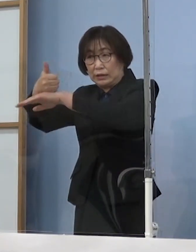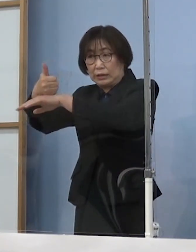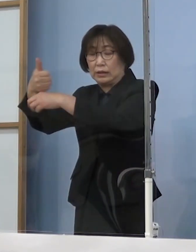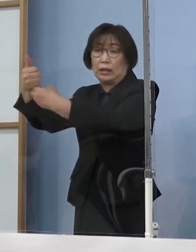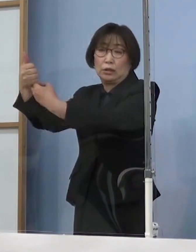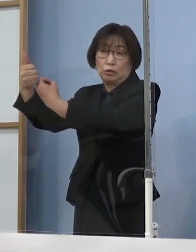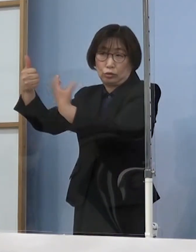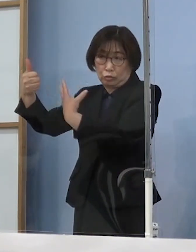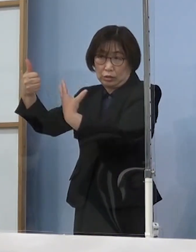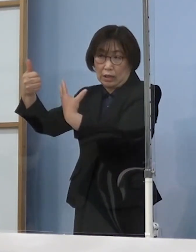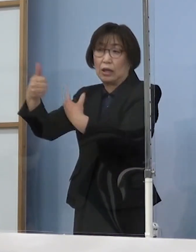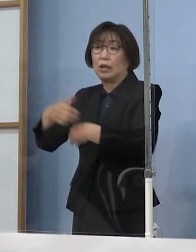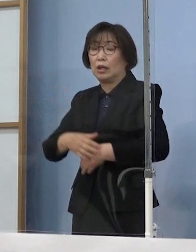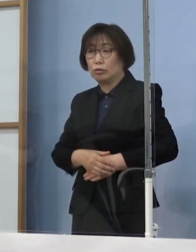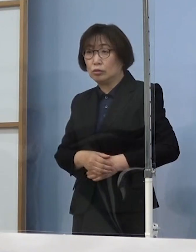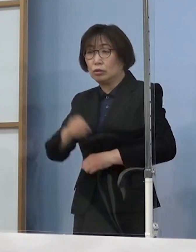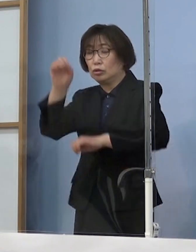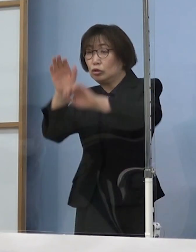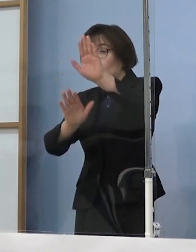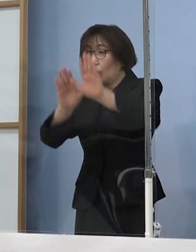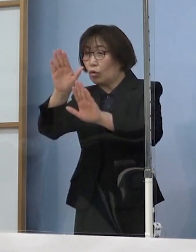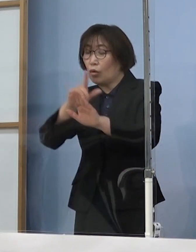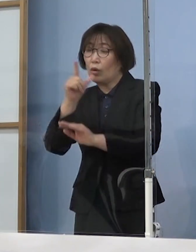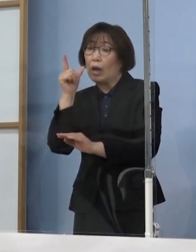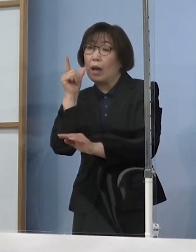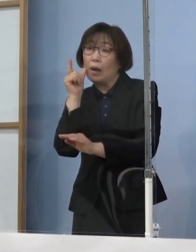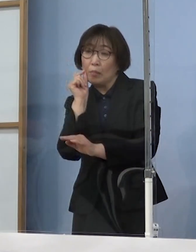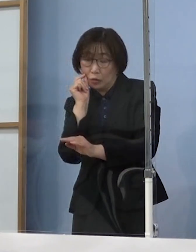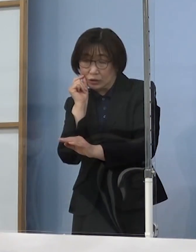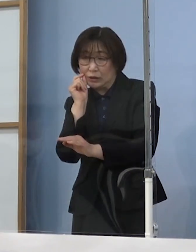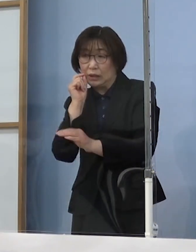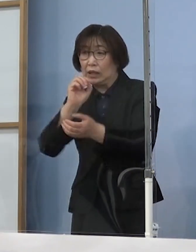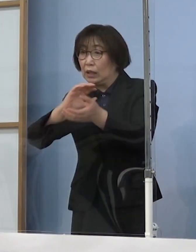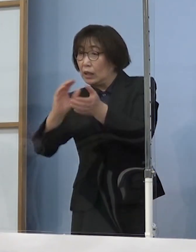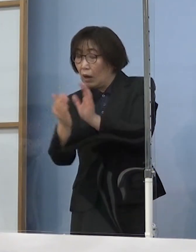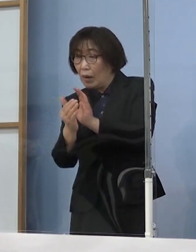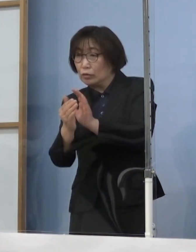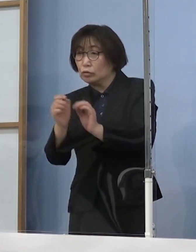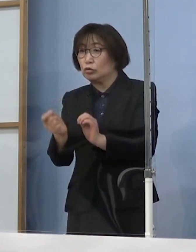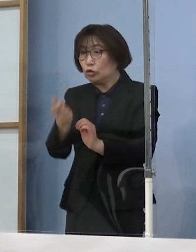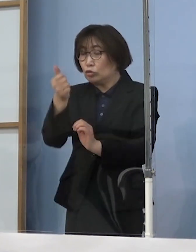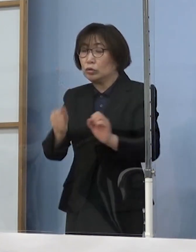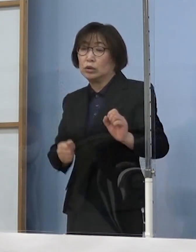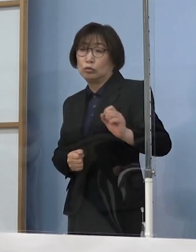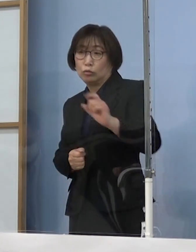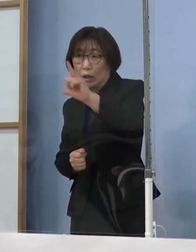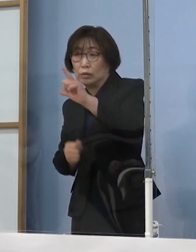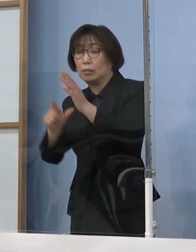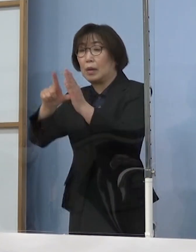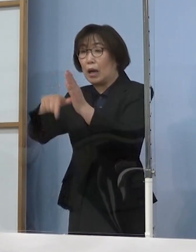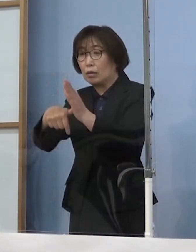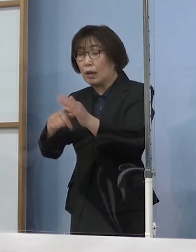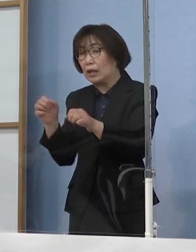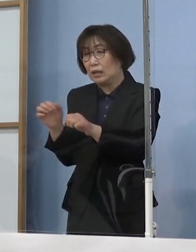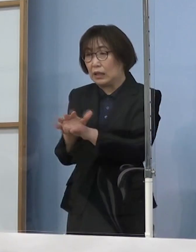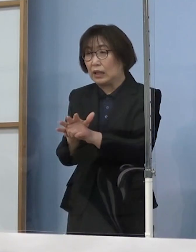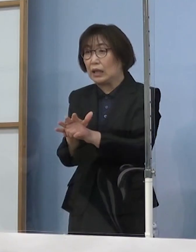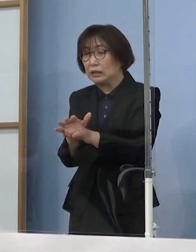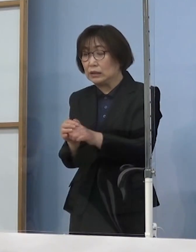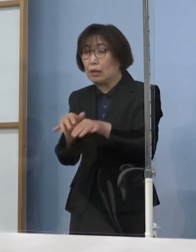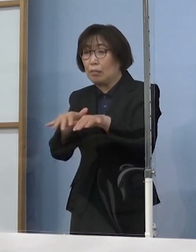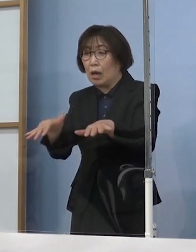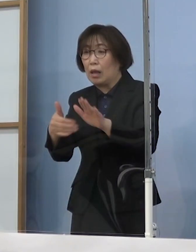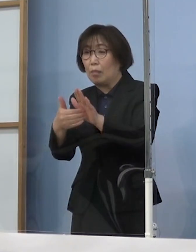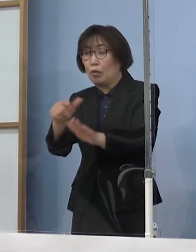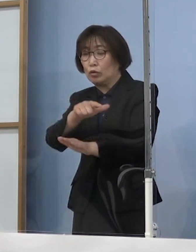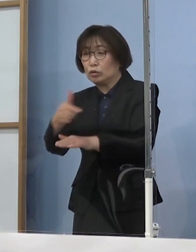る状況が急変した場合の迅速な対応、その場合には直ちにまん延防止等重点